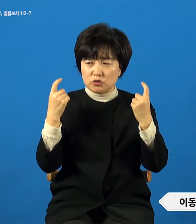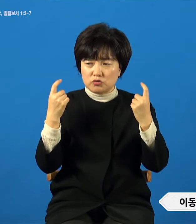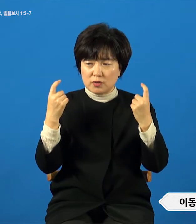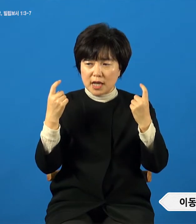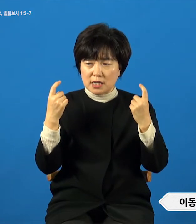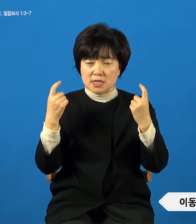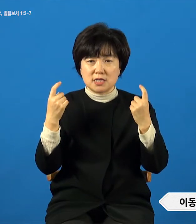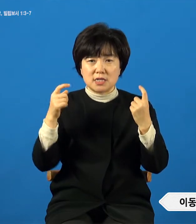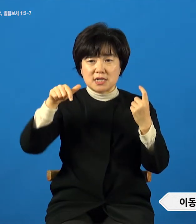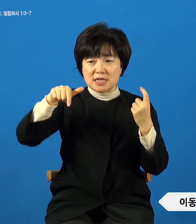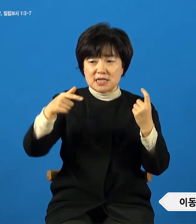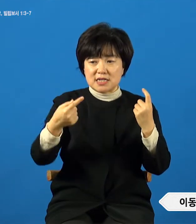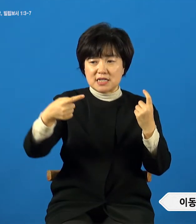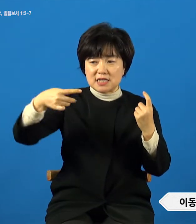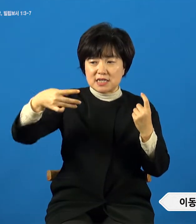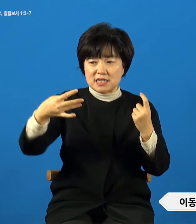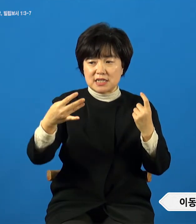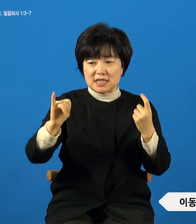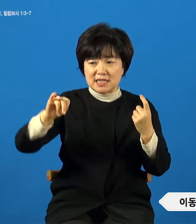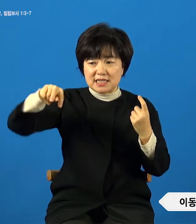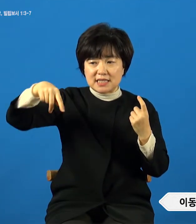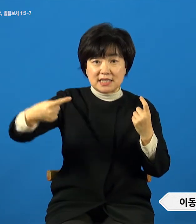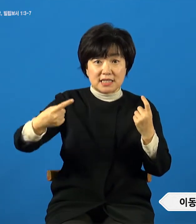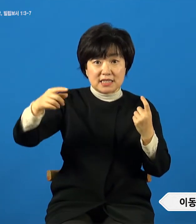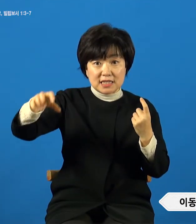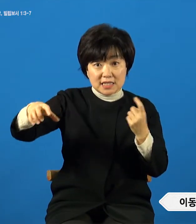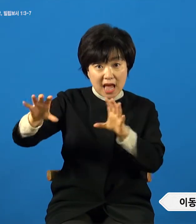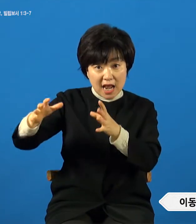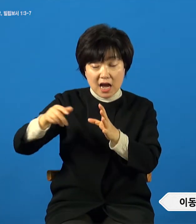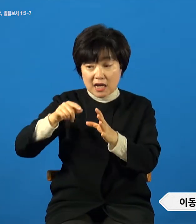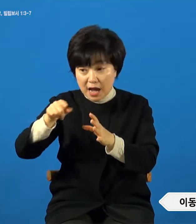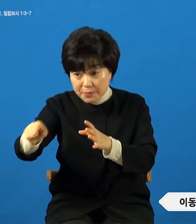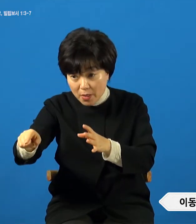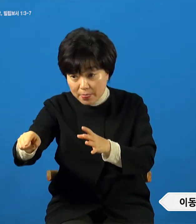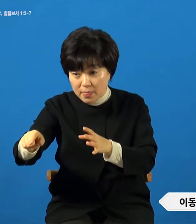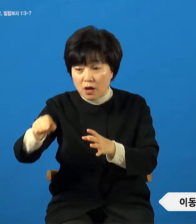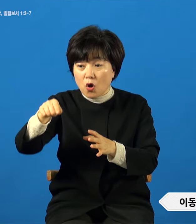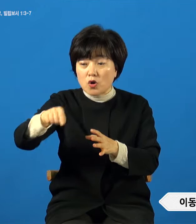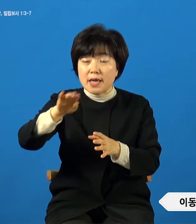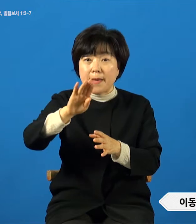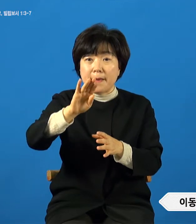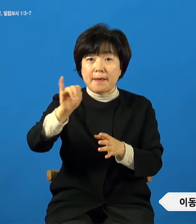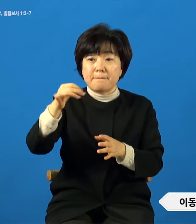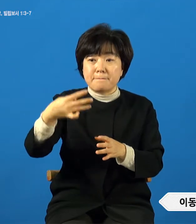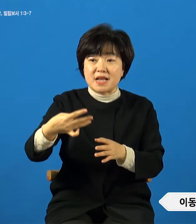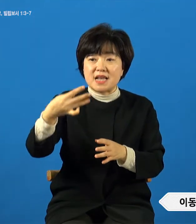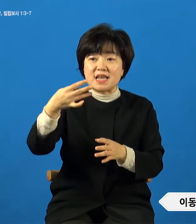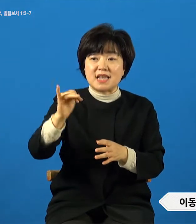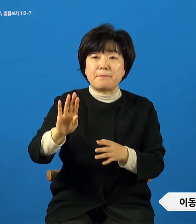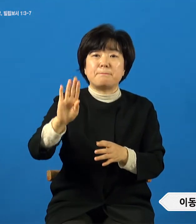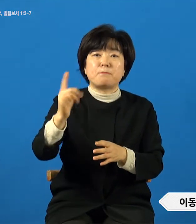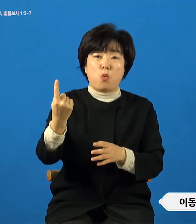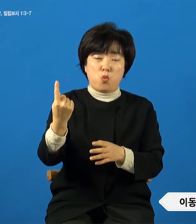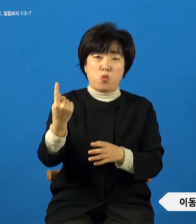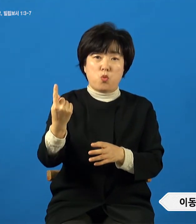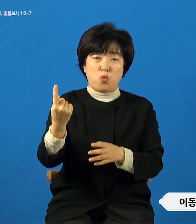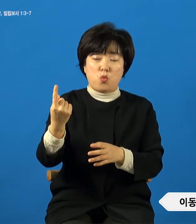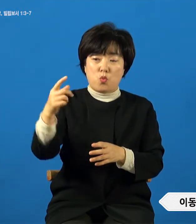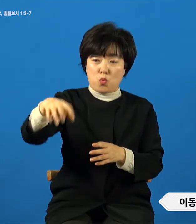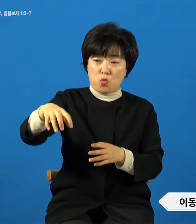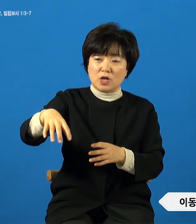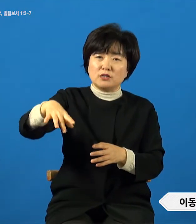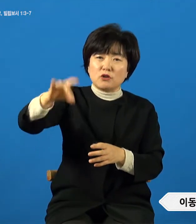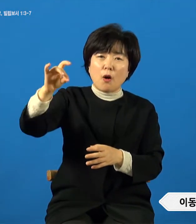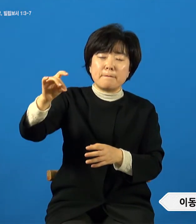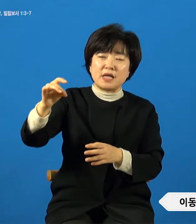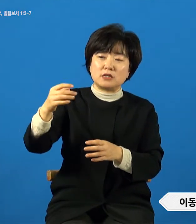되면 빌립보라는 도시에 가면 옛 빌립보 도시 안에 처음에는 집에서 루디아의 집에서